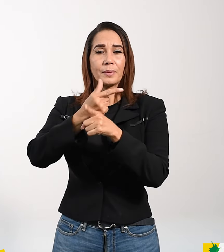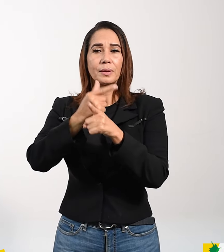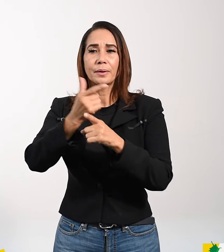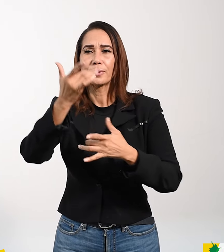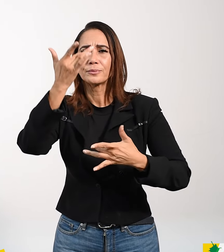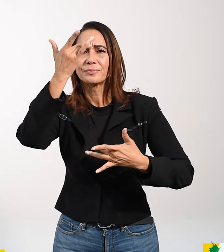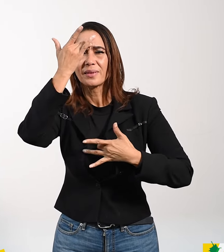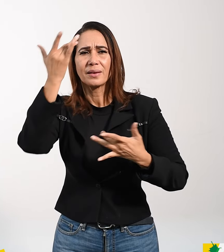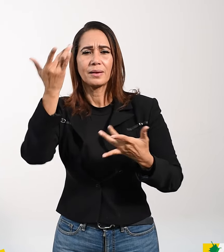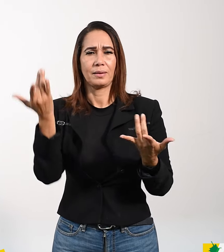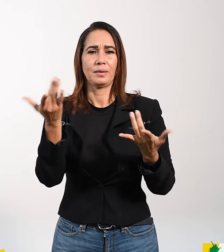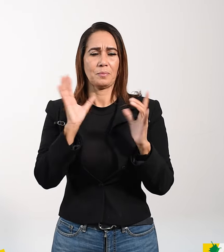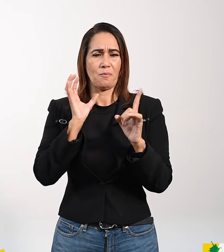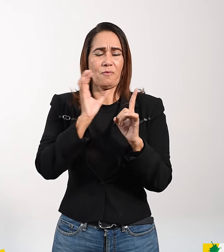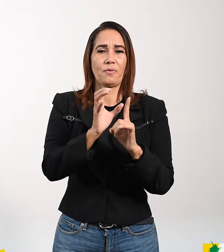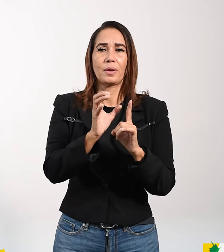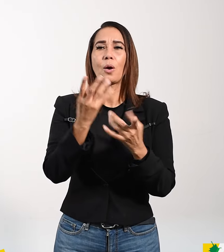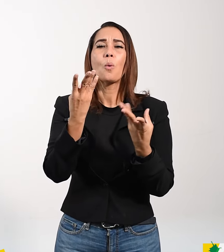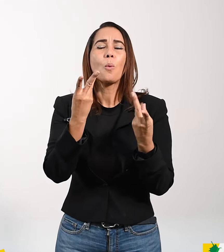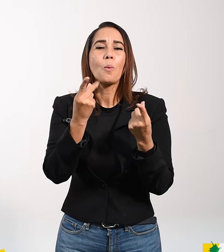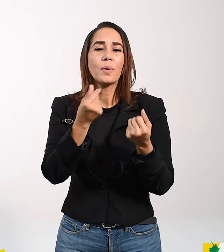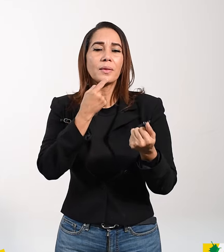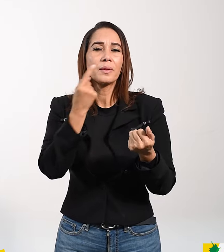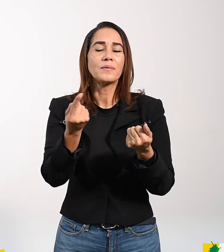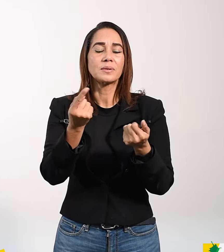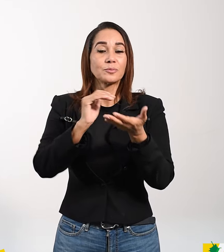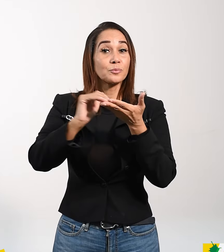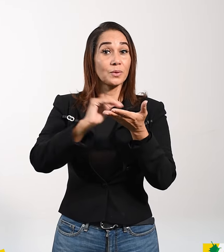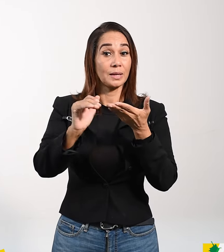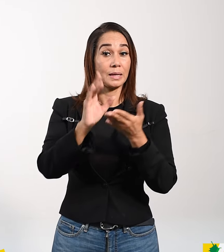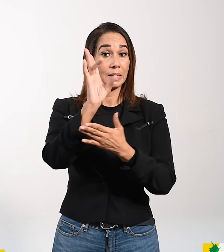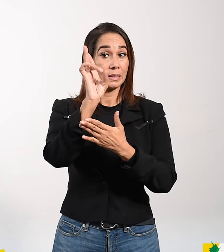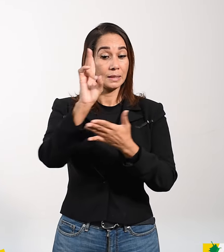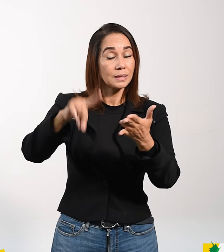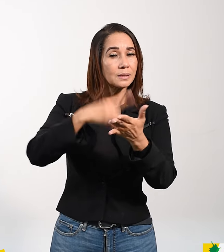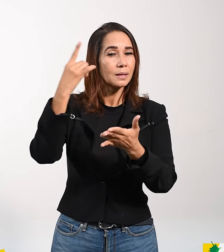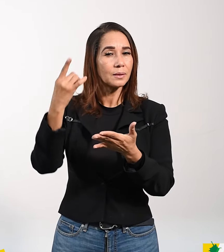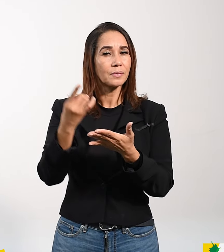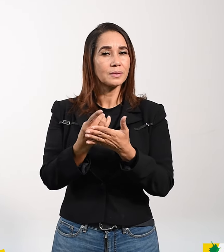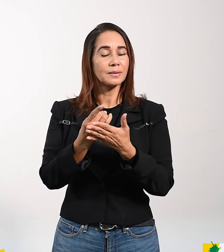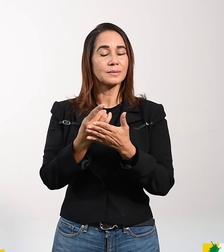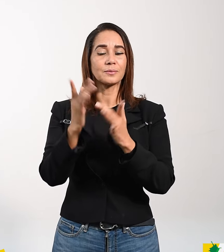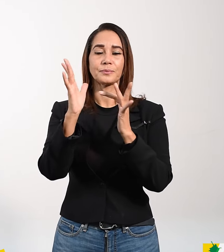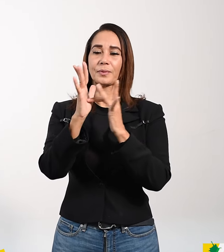¿cuántas veces le tengo que perdonar? ¿Hasta siete veces? Jesús le contestó